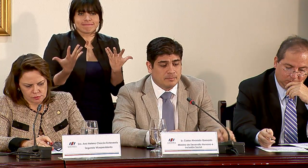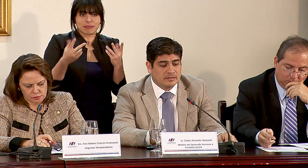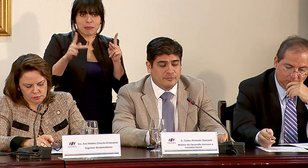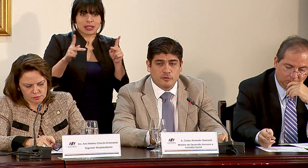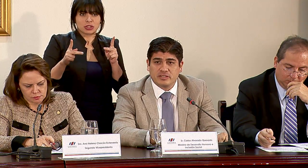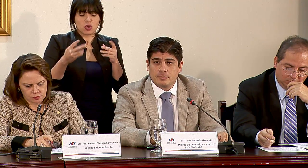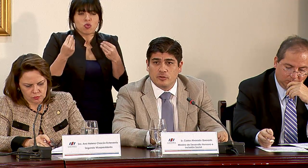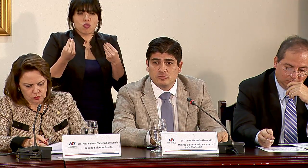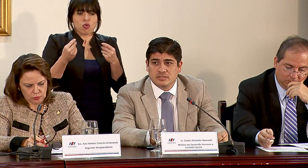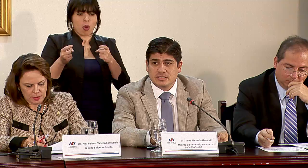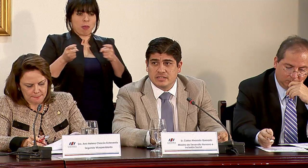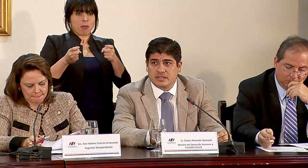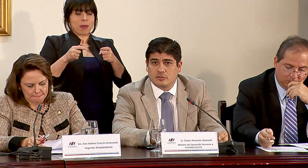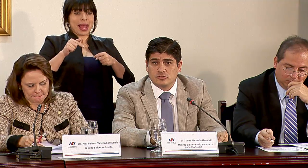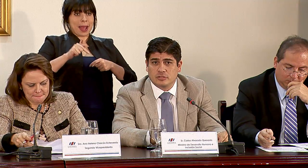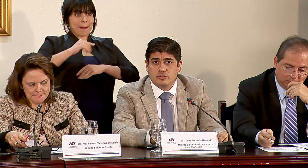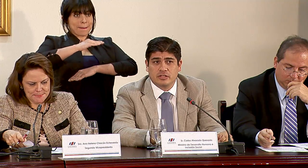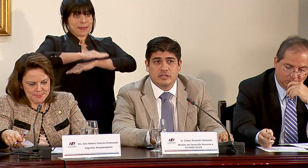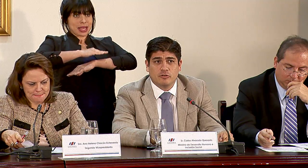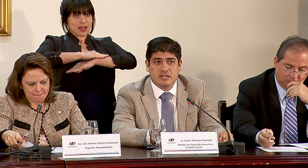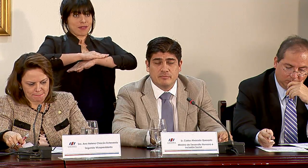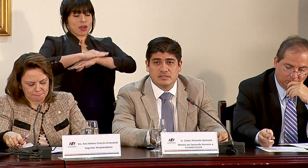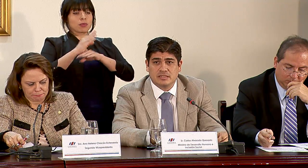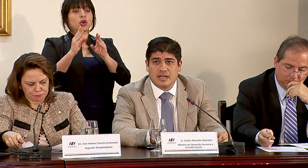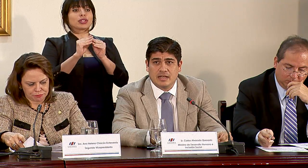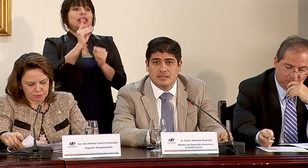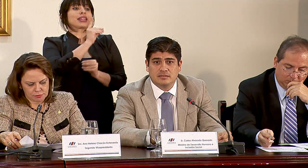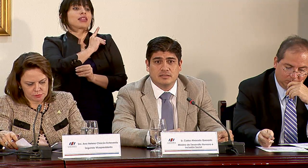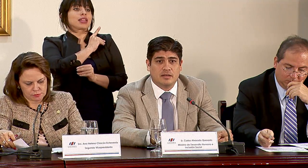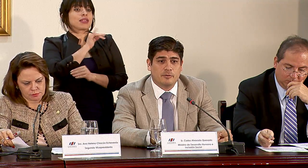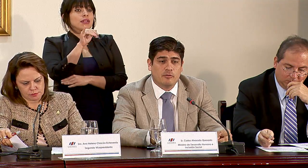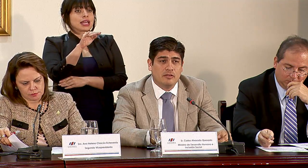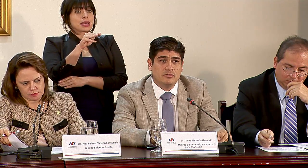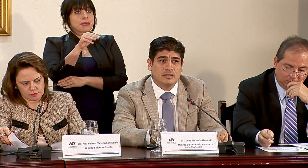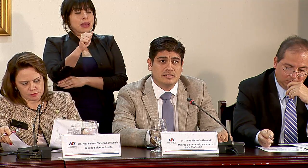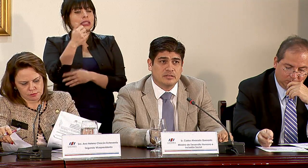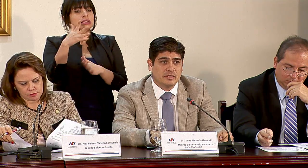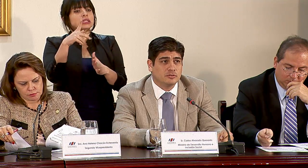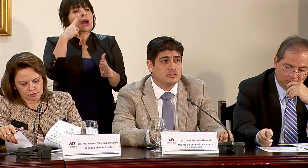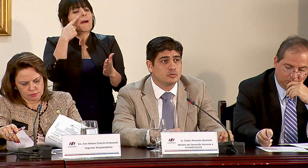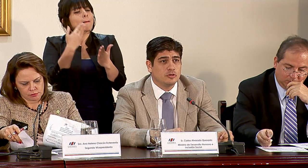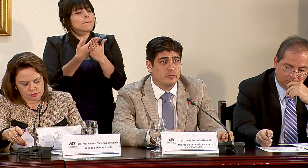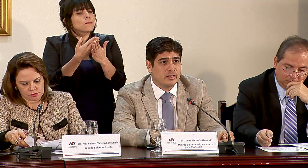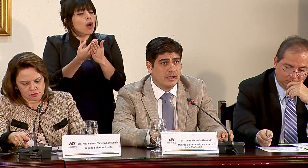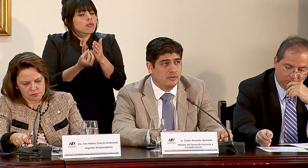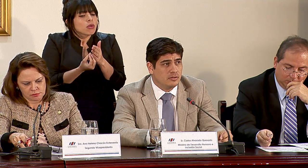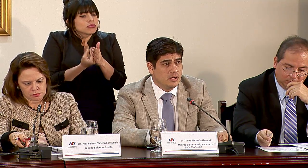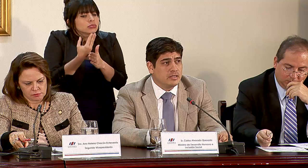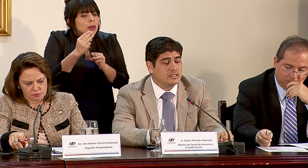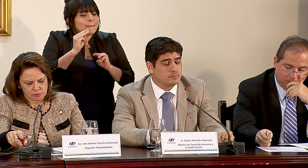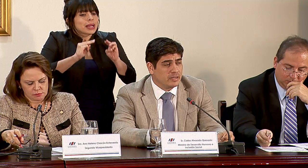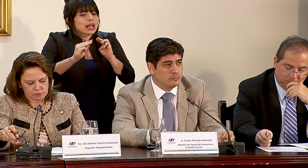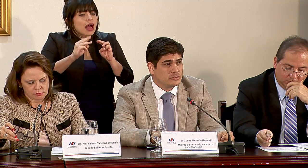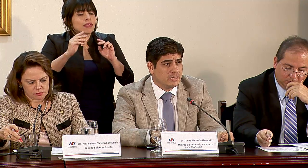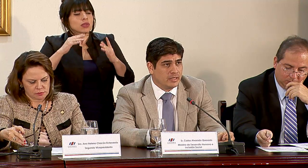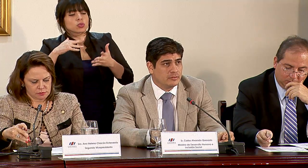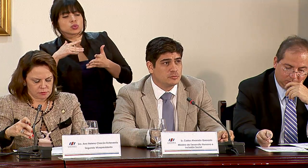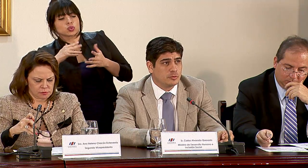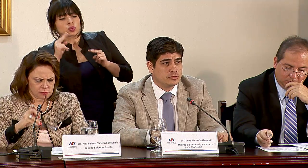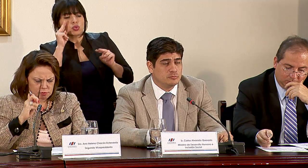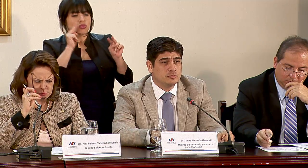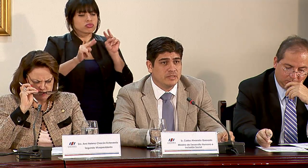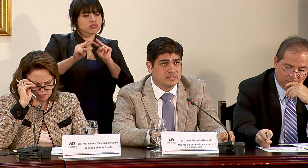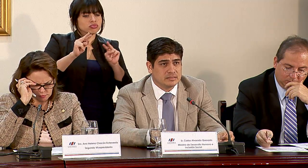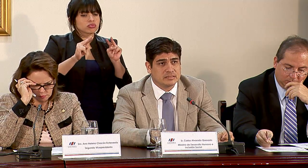Esta plataforma, ya podemos decir que el Consejo Directivo de IMAS ha aprobado el lanzamiento de estudio de mercado y esperamos que